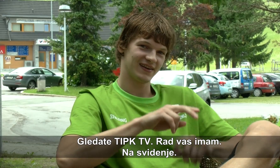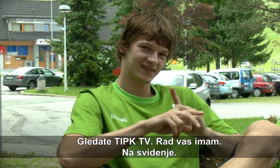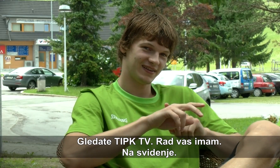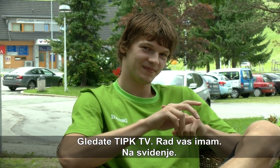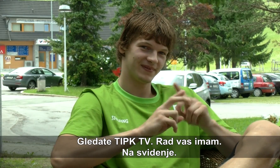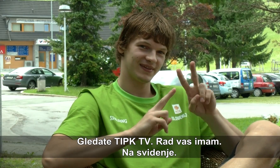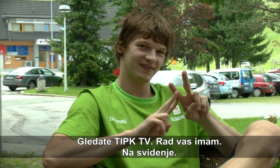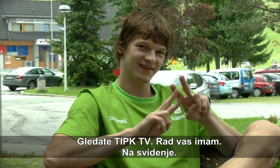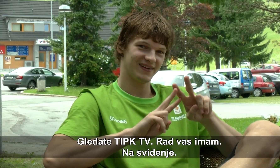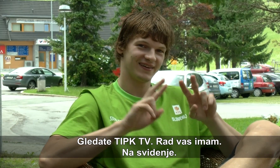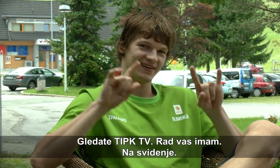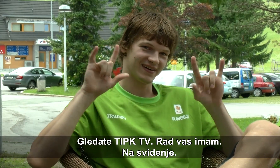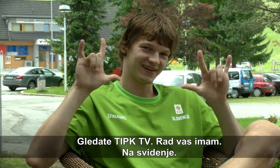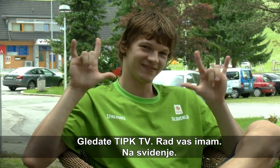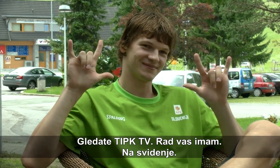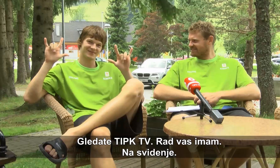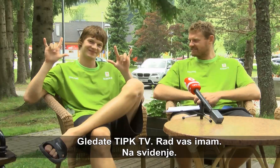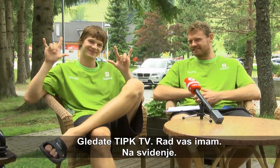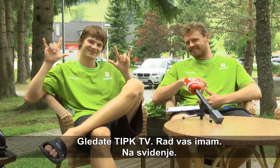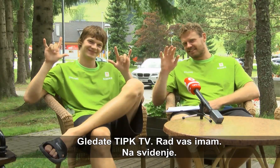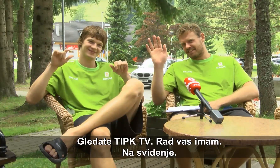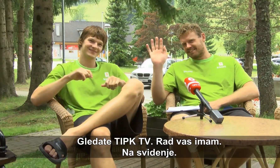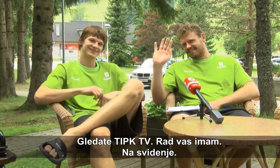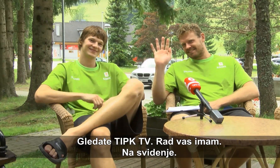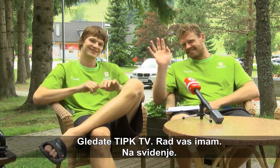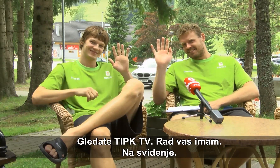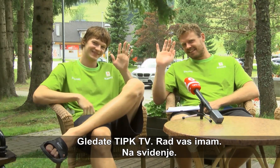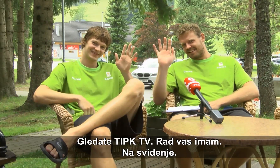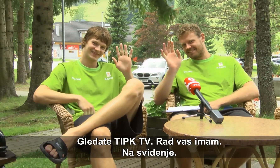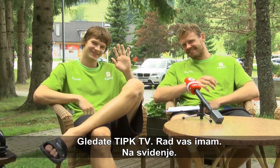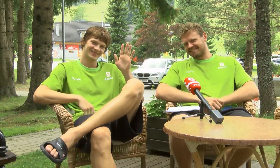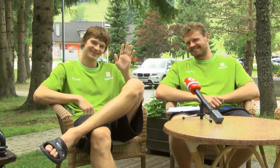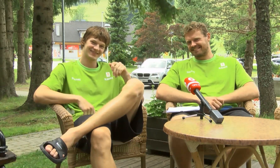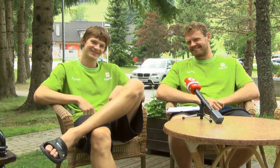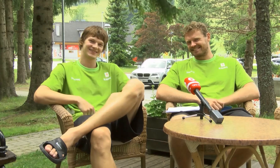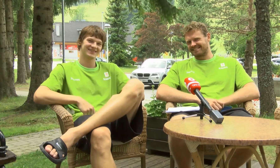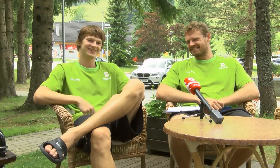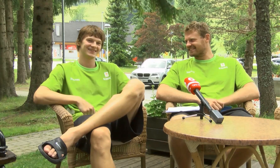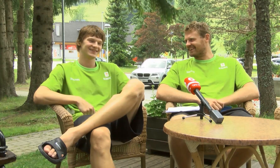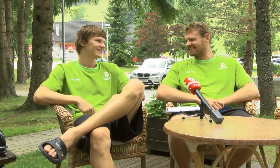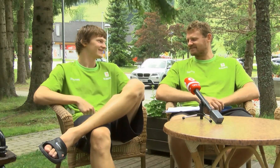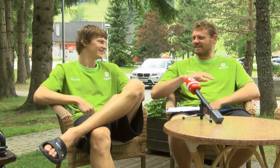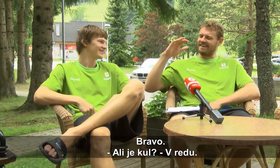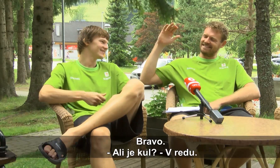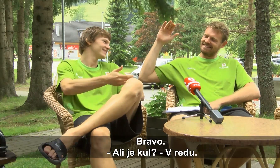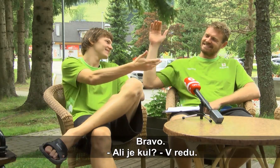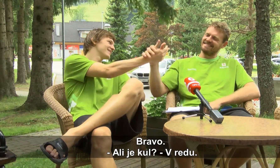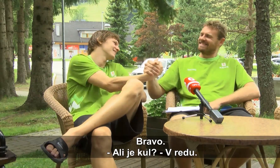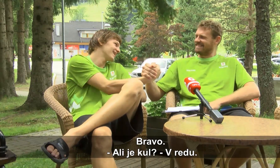Gledate Tip TV, razda smo. Nasvirjene. Ka?